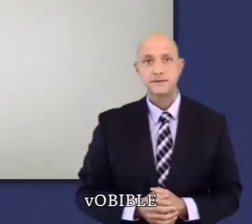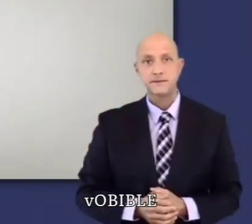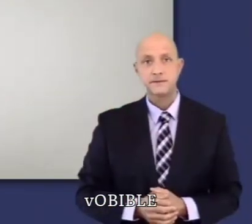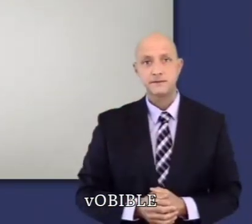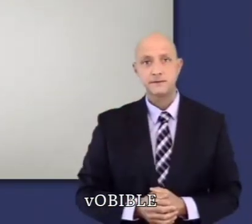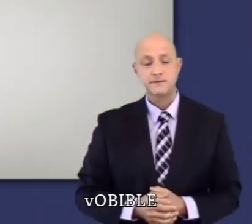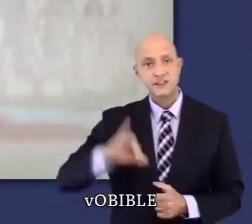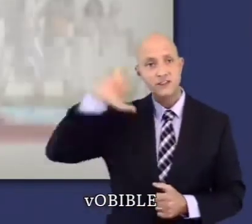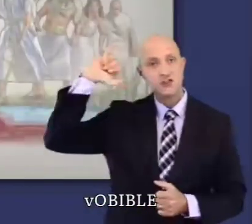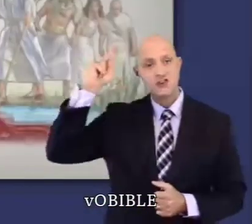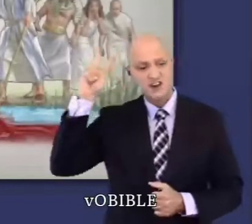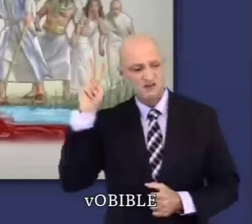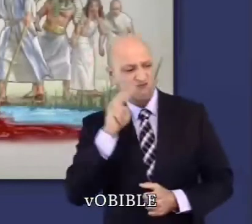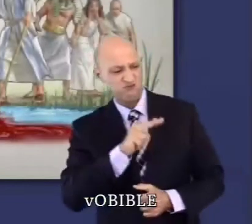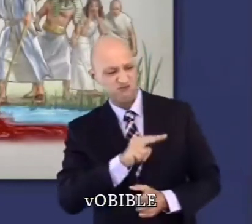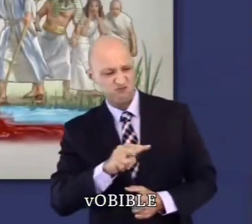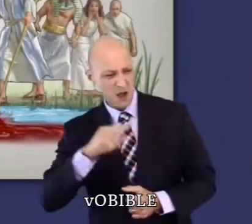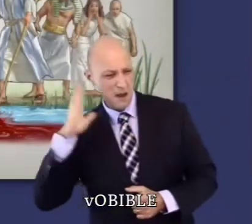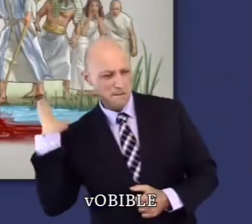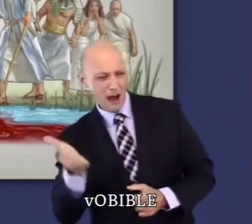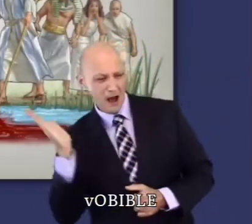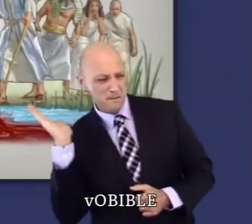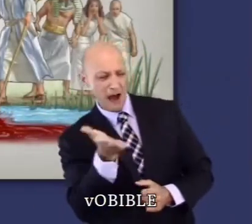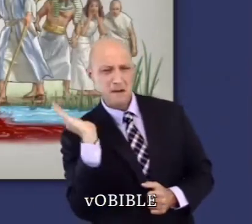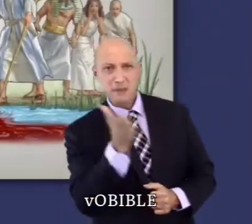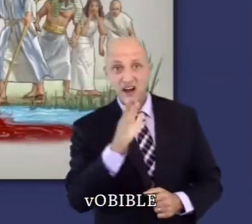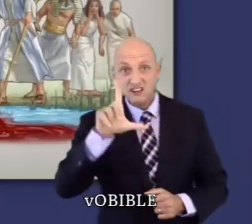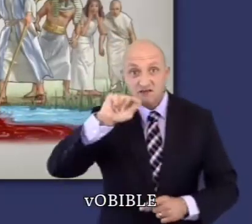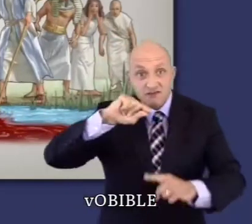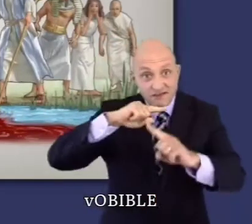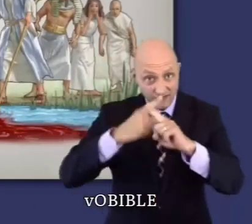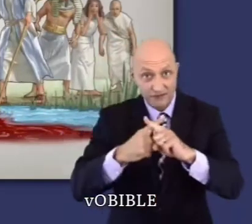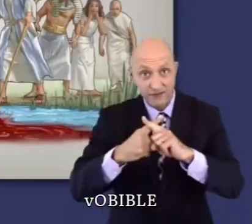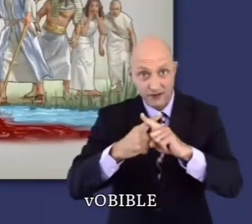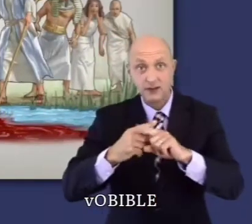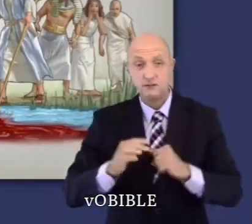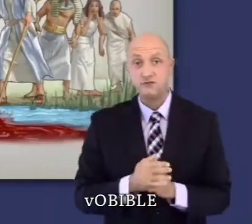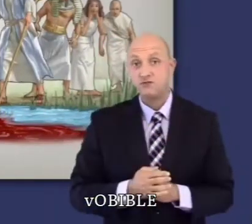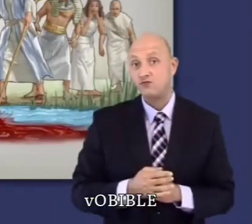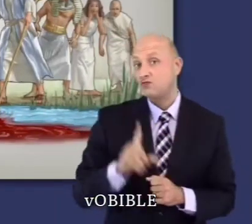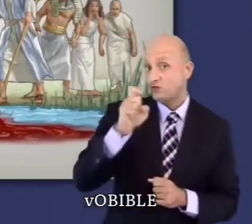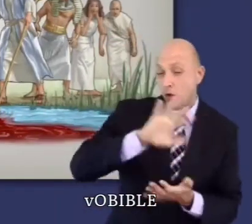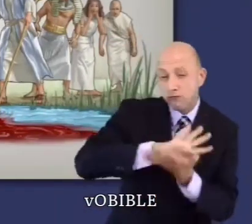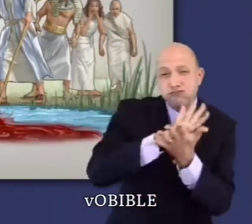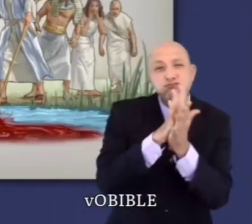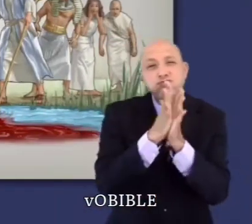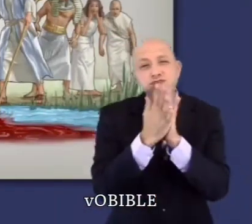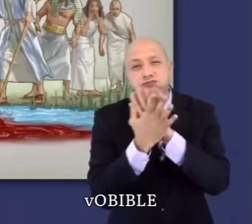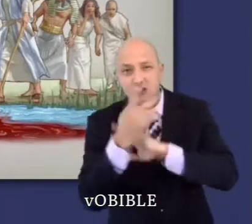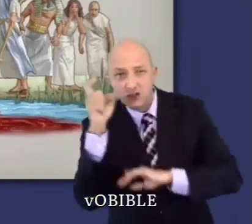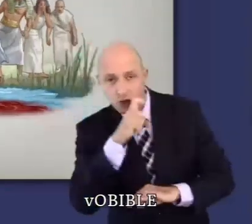Alors Jéhovah inflige 10 plaies à l'Égypte. Par exemple, l'eau du Nil est transformée en